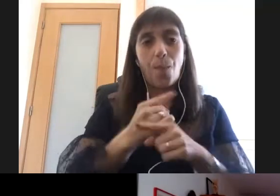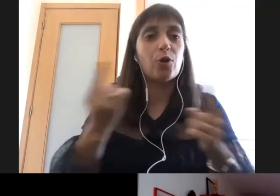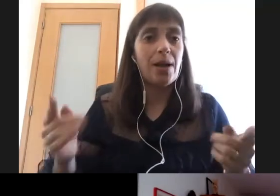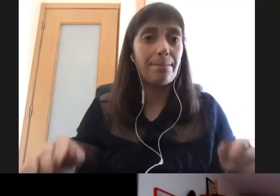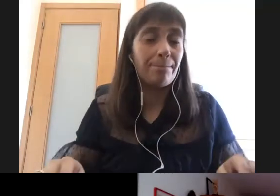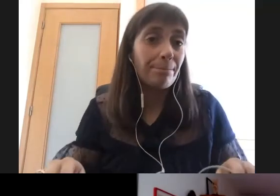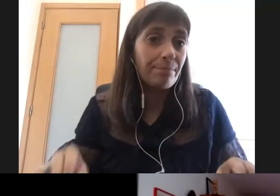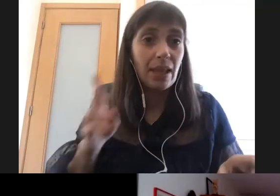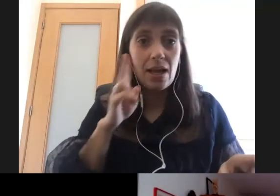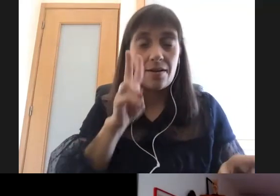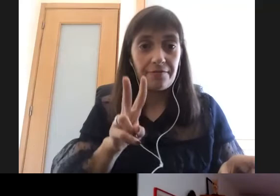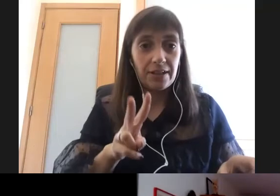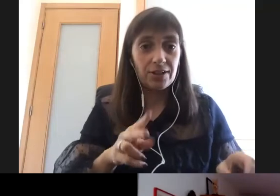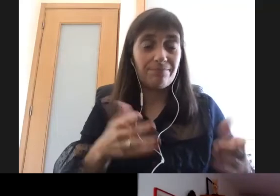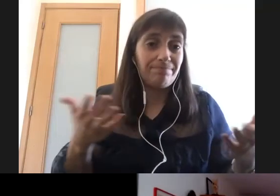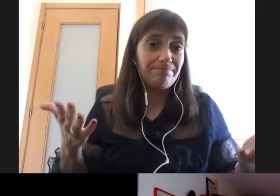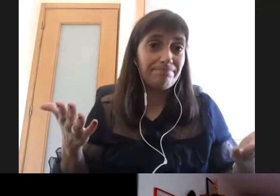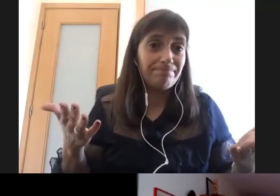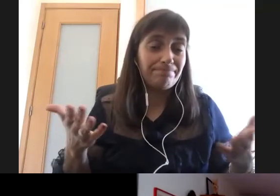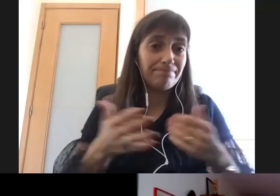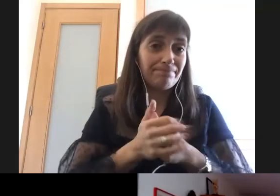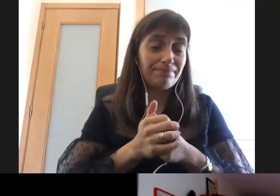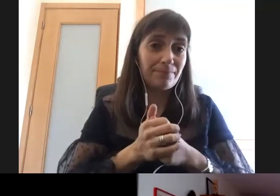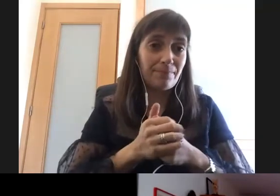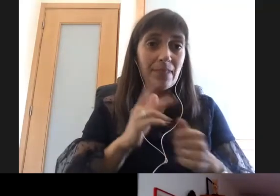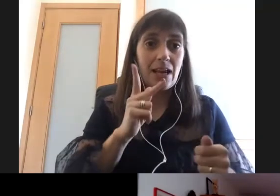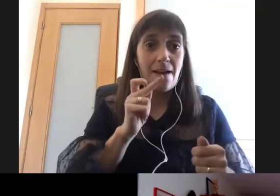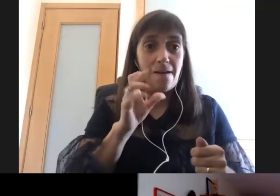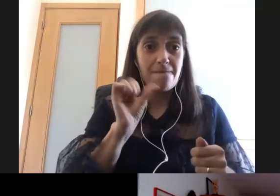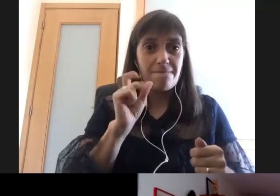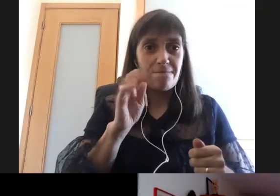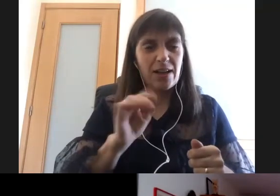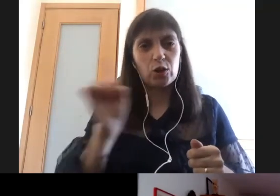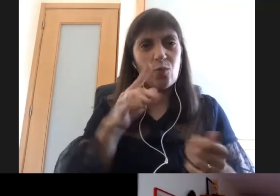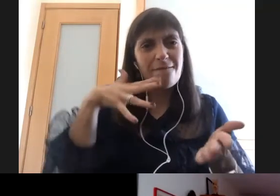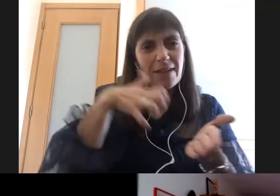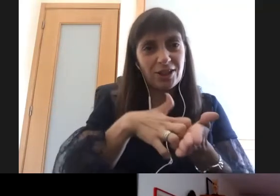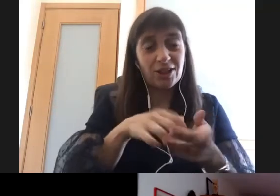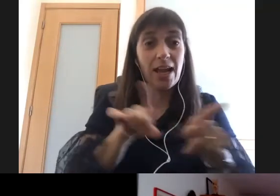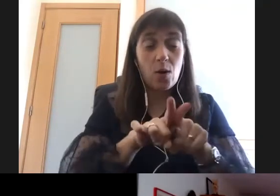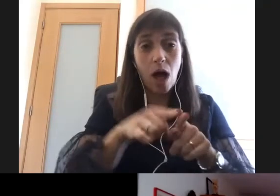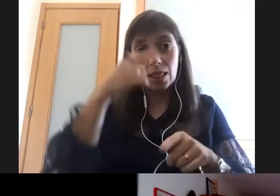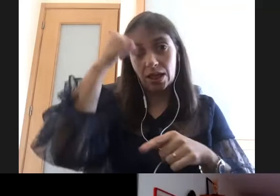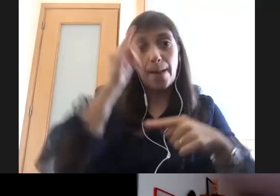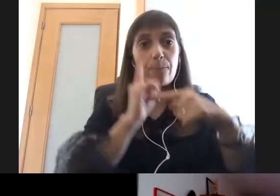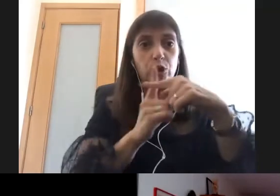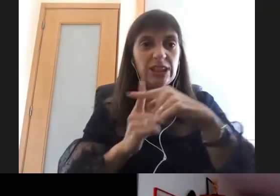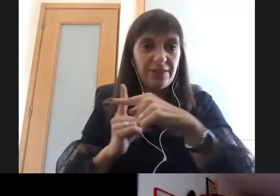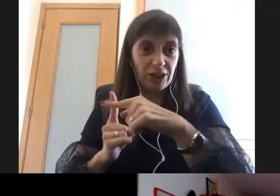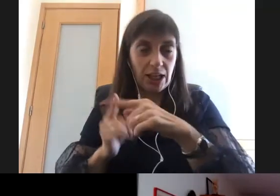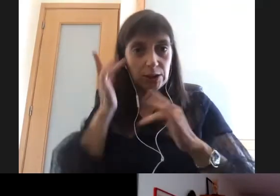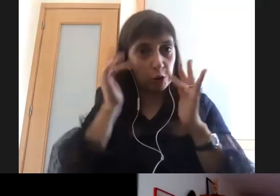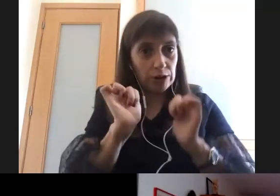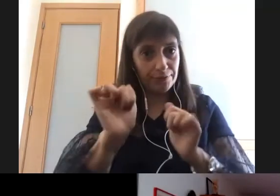o que o Getúlio é, ideologicamente, não é fascista, ele era positivista. Como, aliás, eram